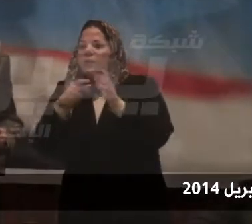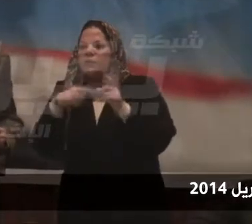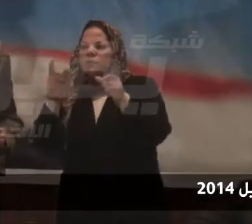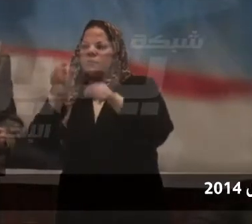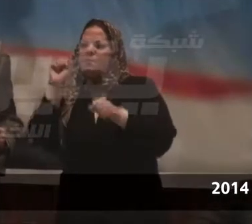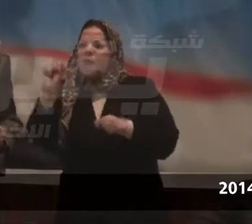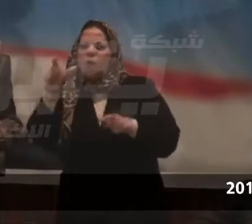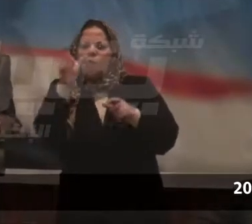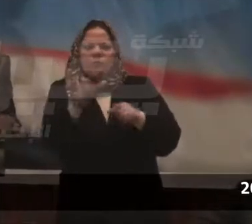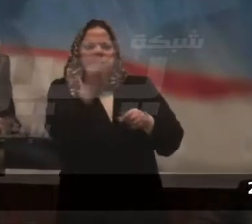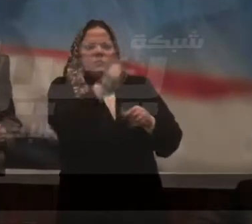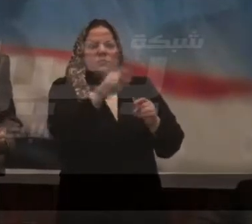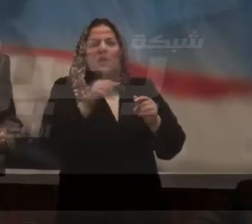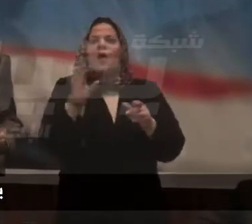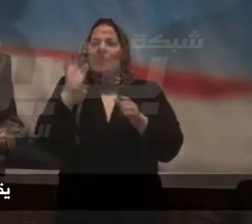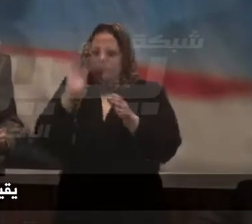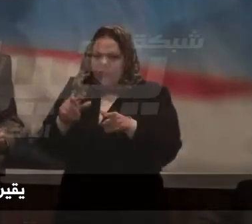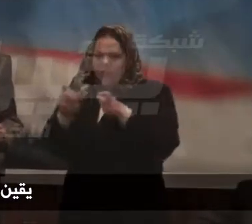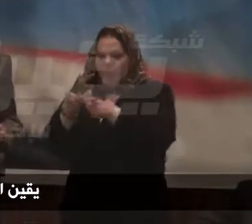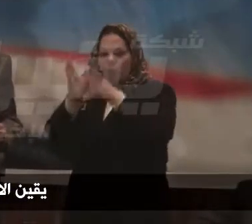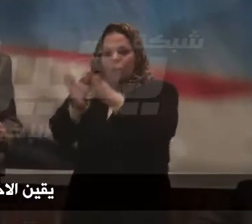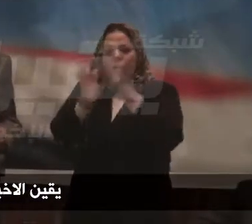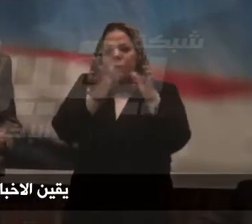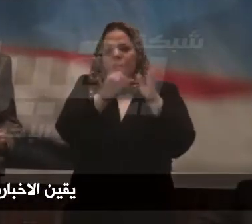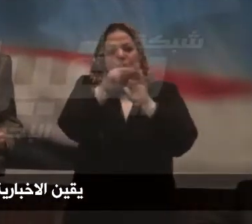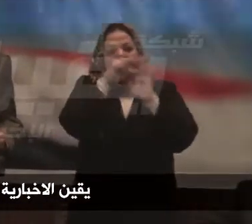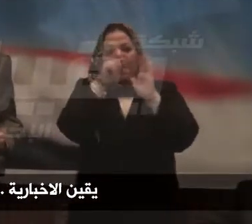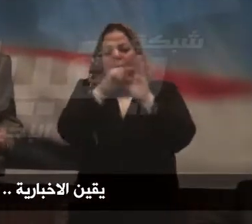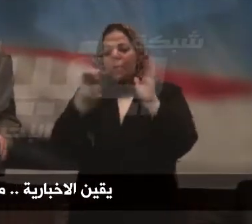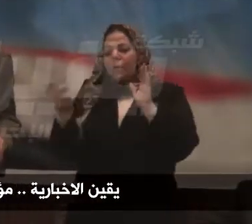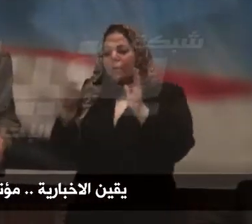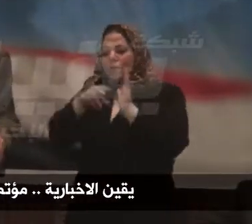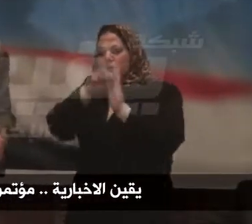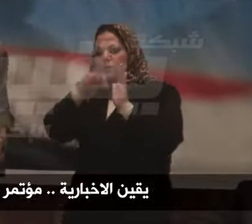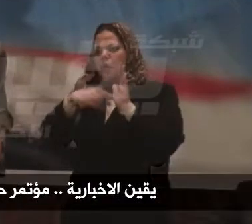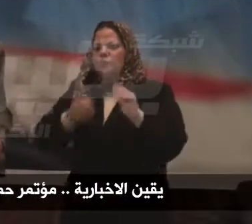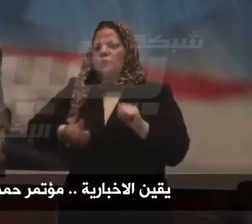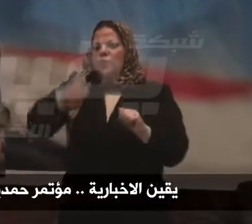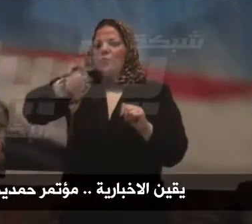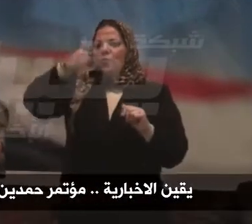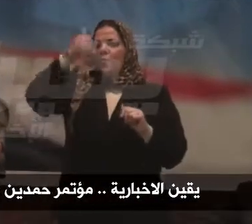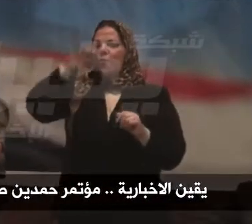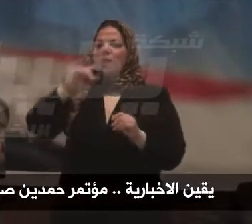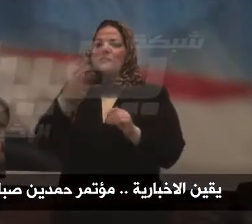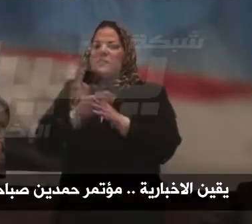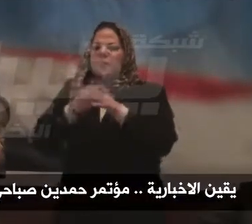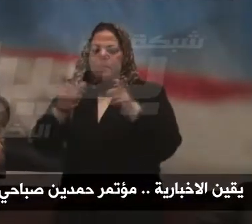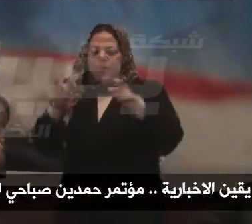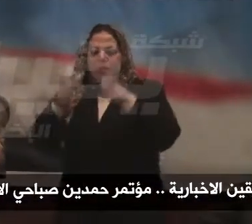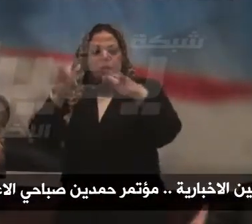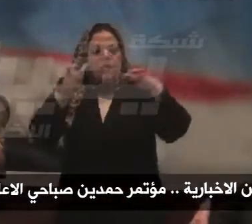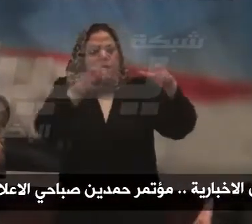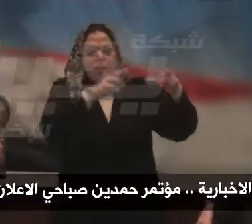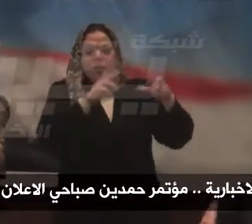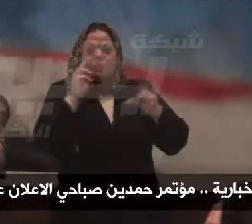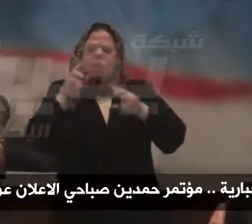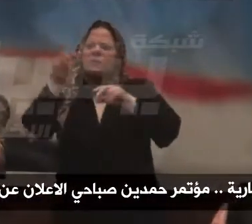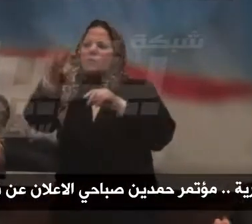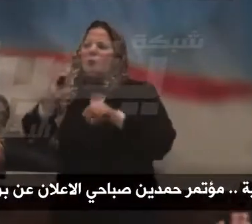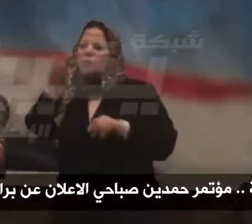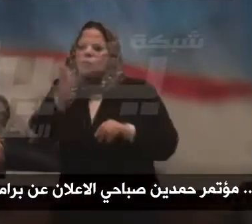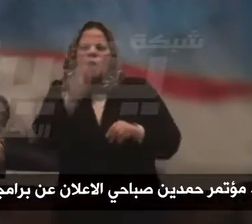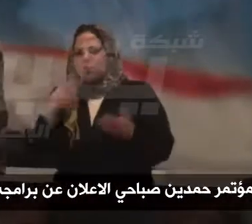تضمن استمرارية البرنامج ونجاحه وتطبيقه بنفس المعايير على كل